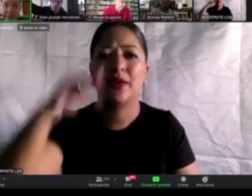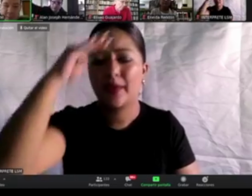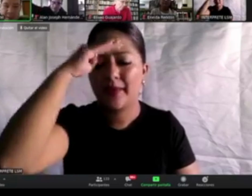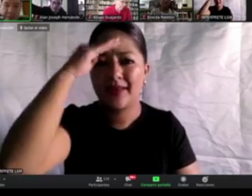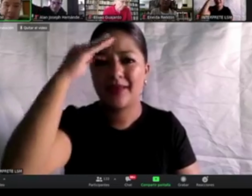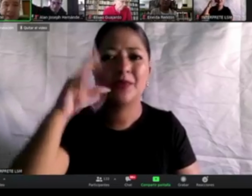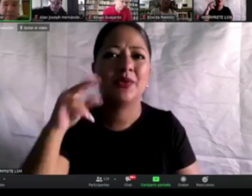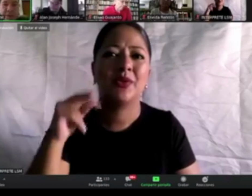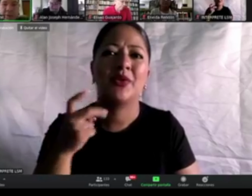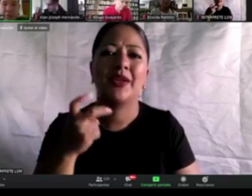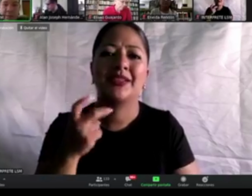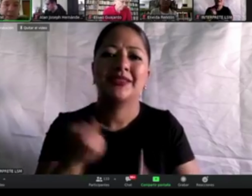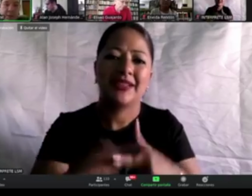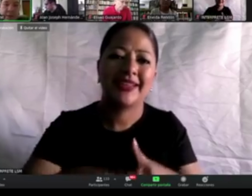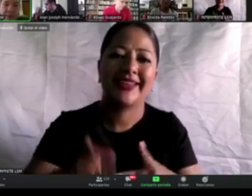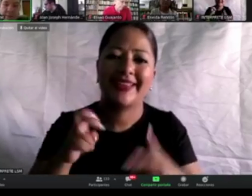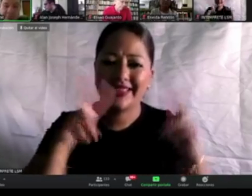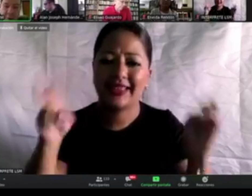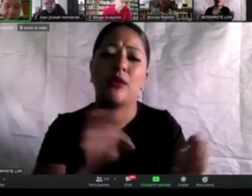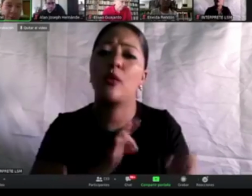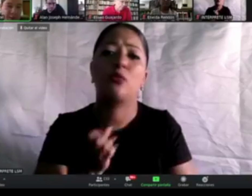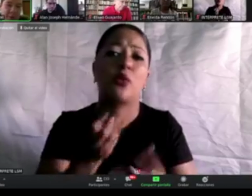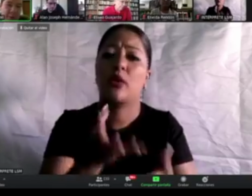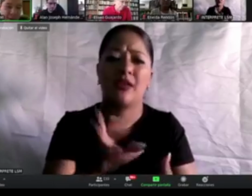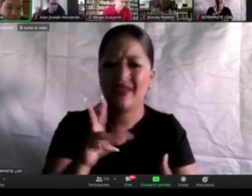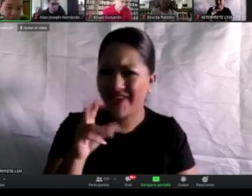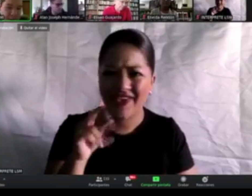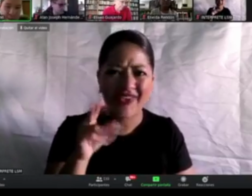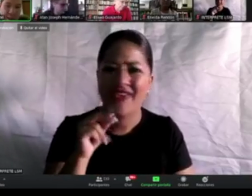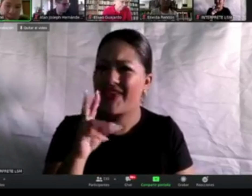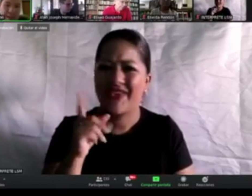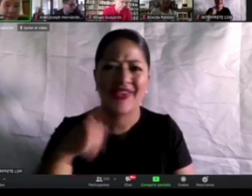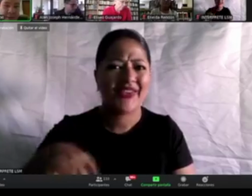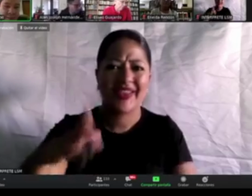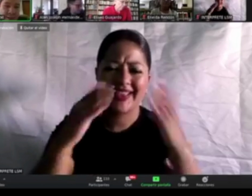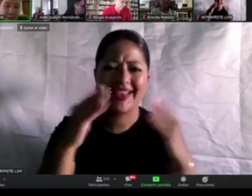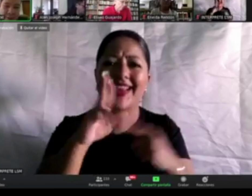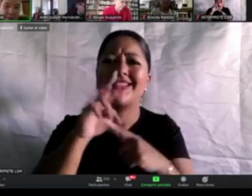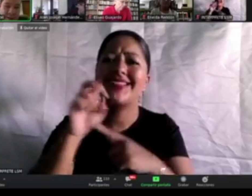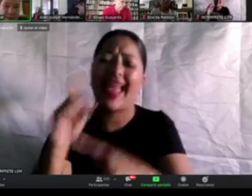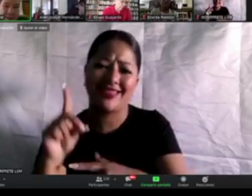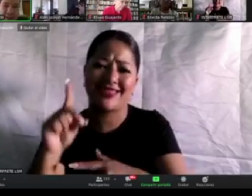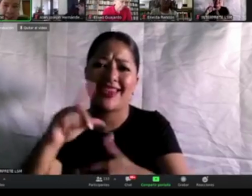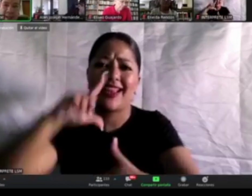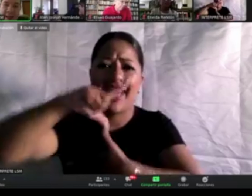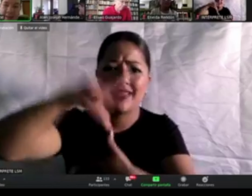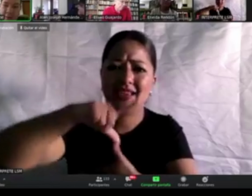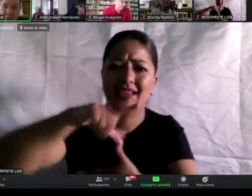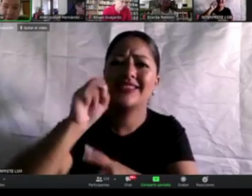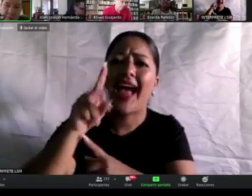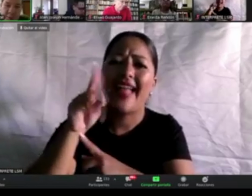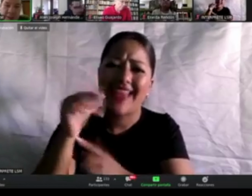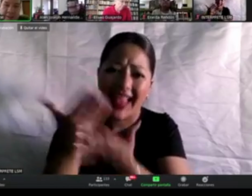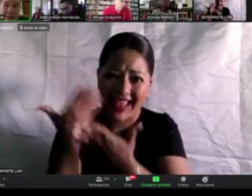comenzar con este tema no pueden aportar nada todo lo contrario lo que nos enseñó la red latinoamericana y con Sandra Katz es que